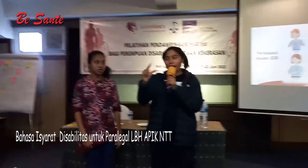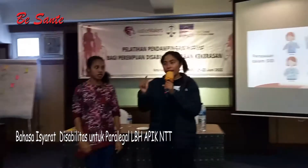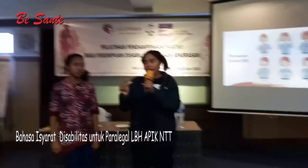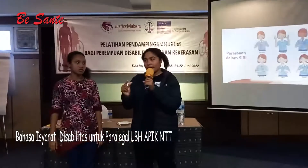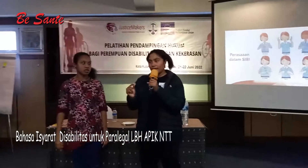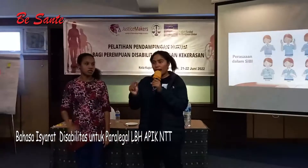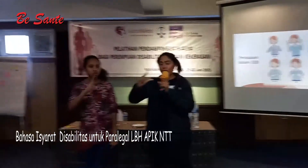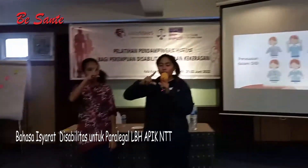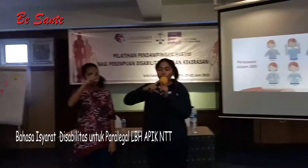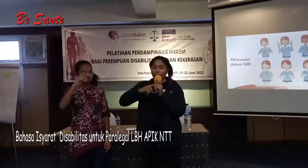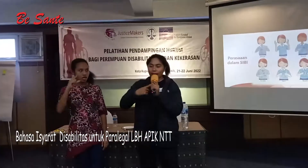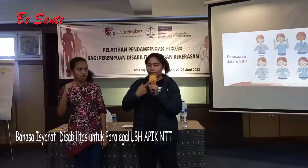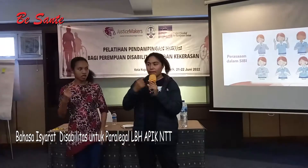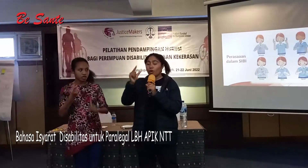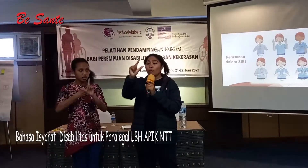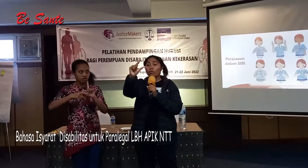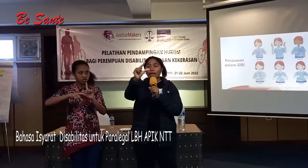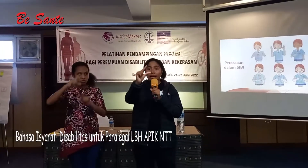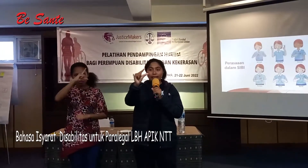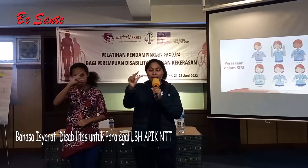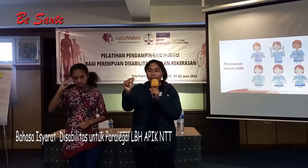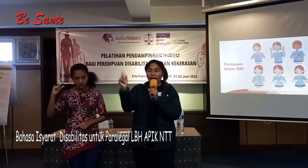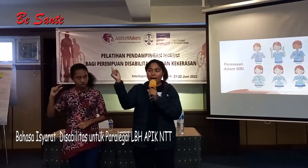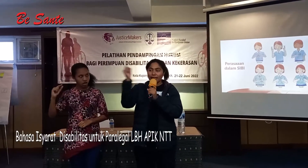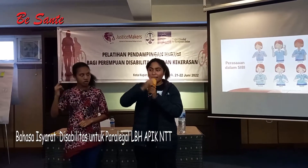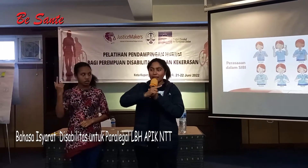Bulan atau bulan hari